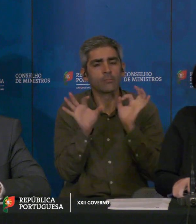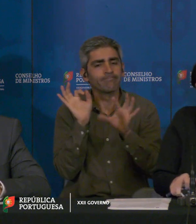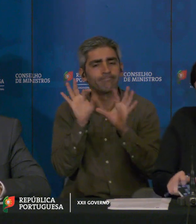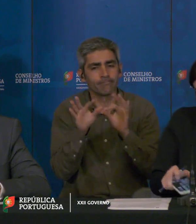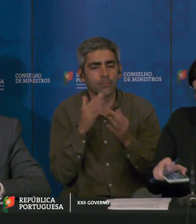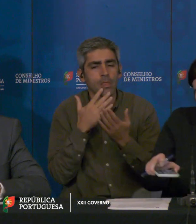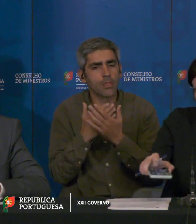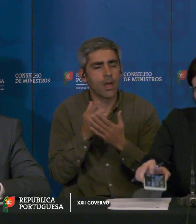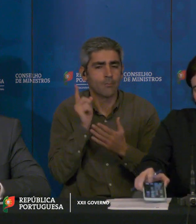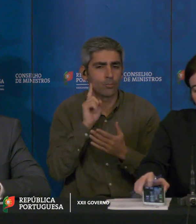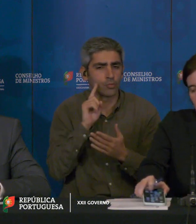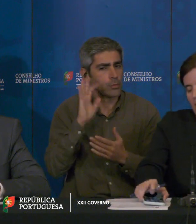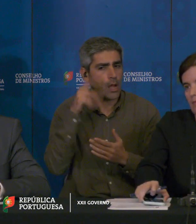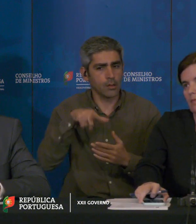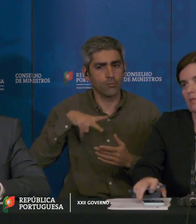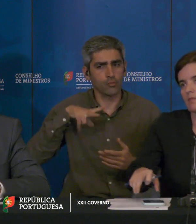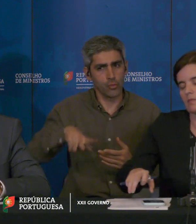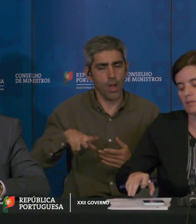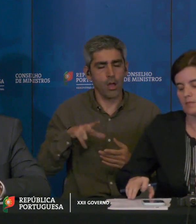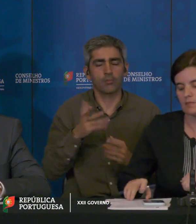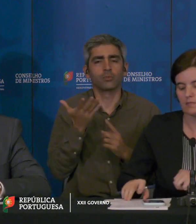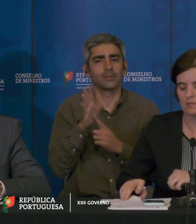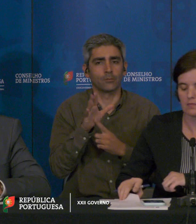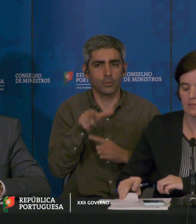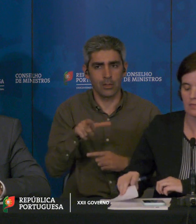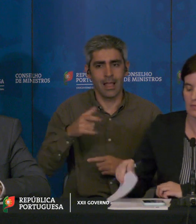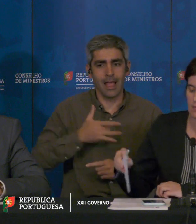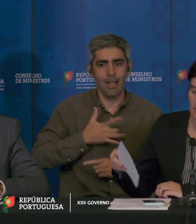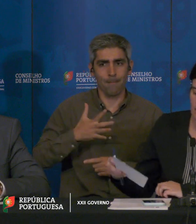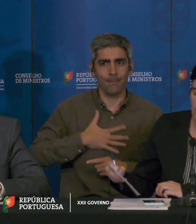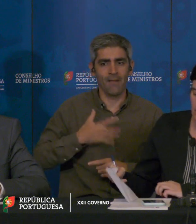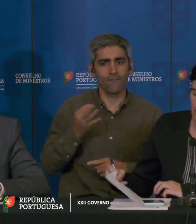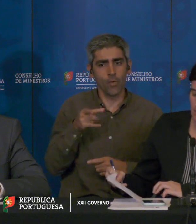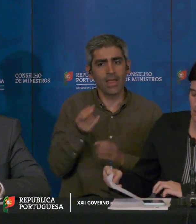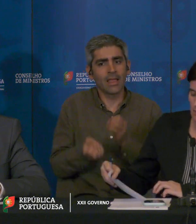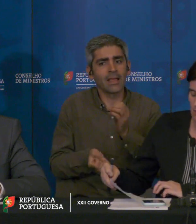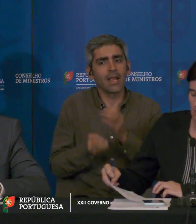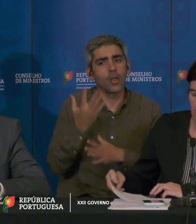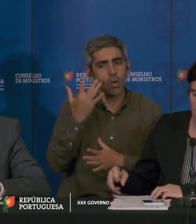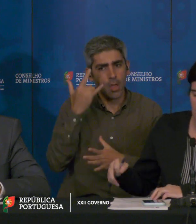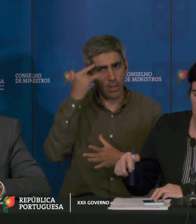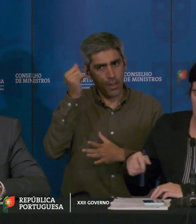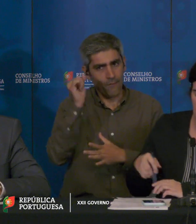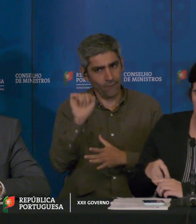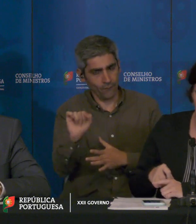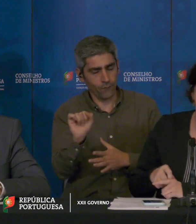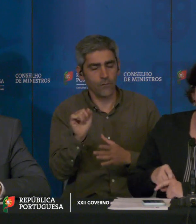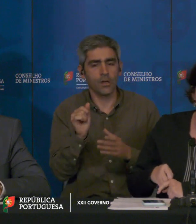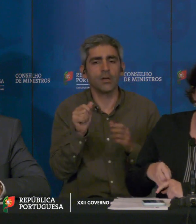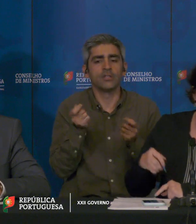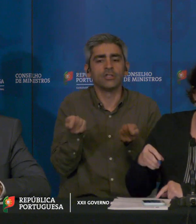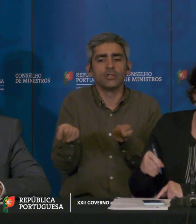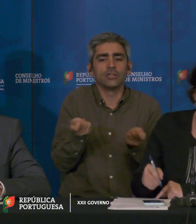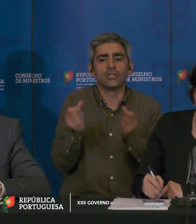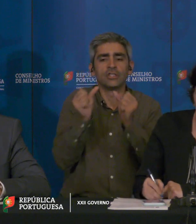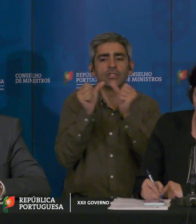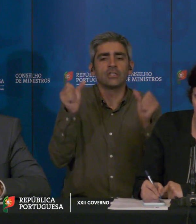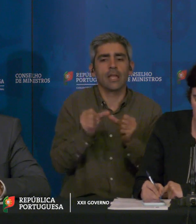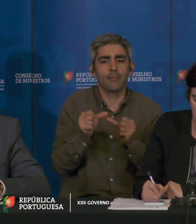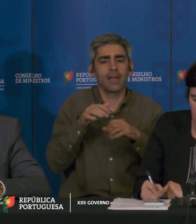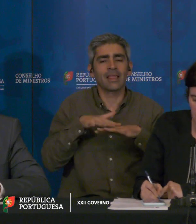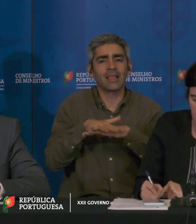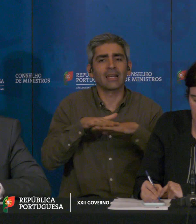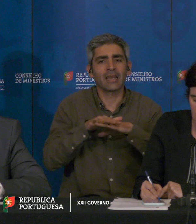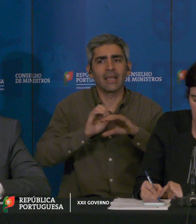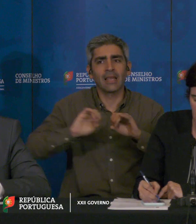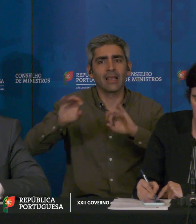país, como, por exemplo, ser a empresa que concebeu e gere todo o sistema de gestão da rede de